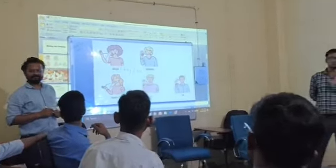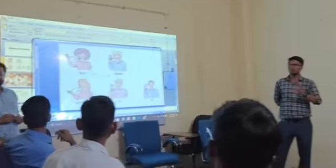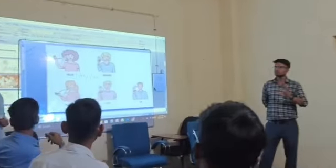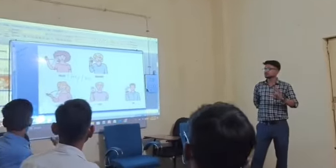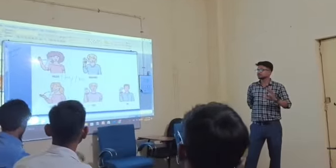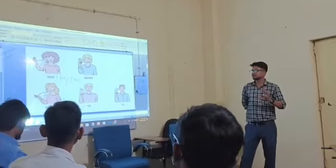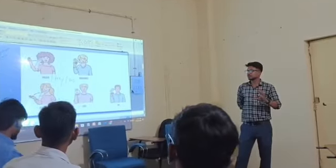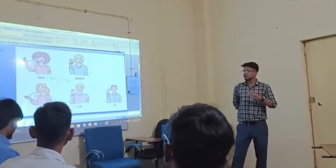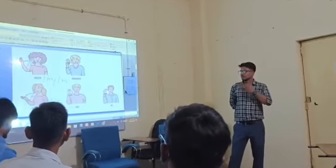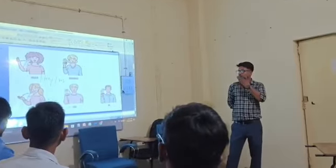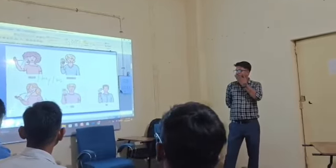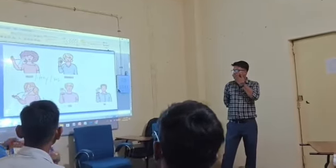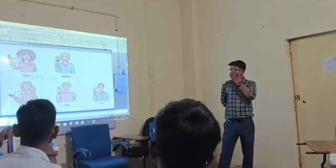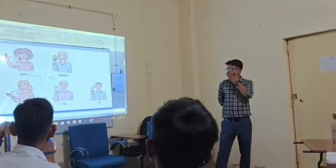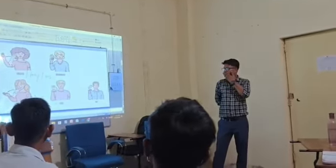हो ये।